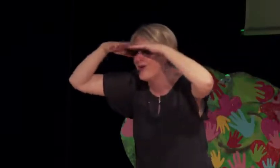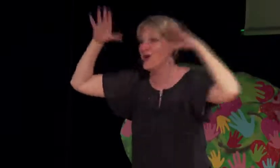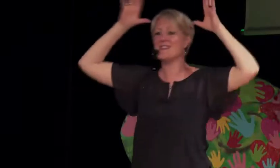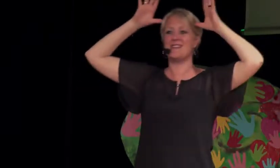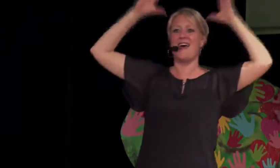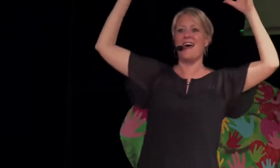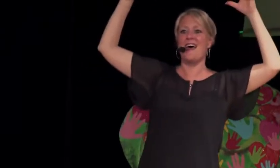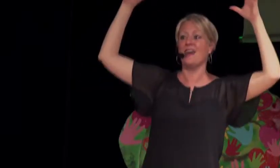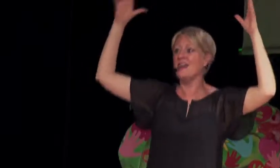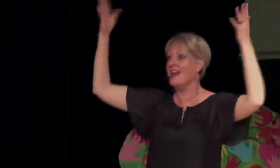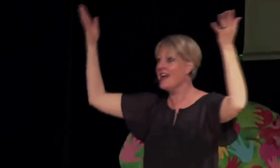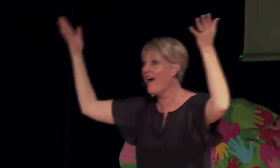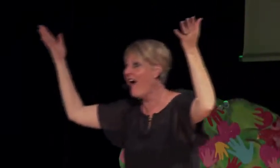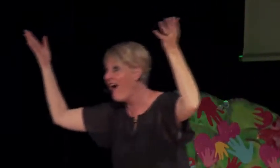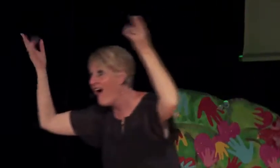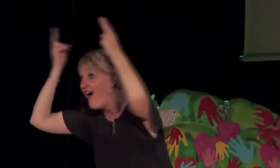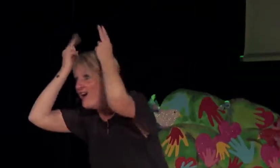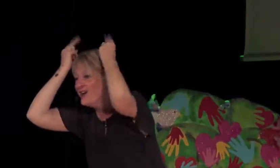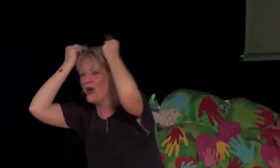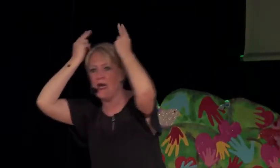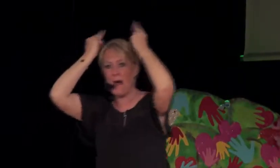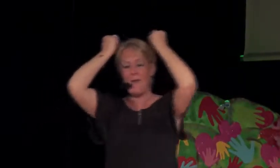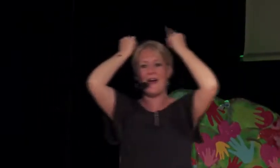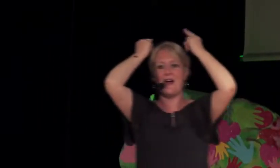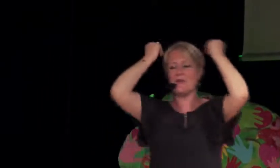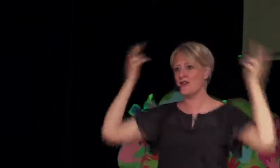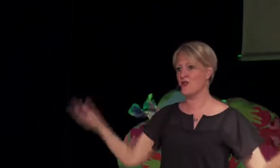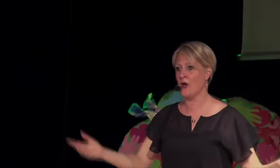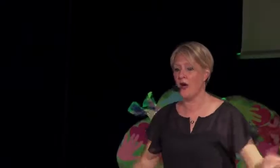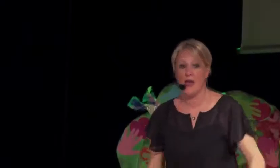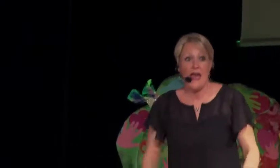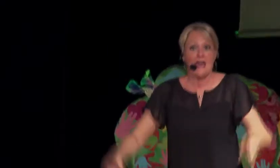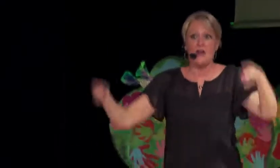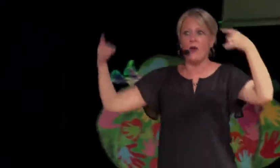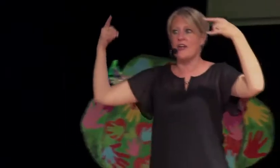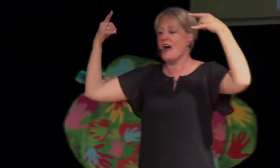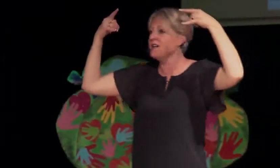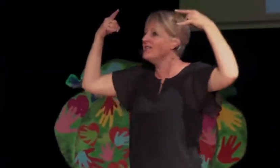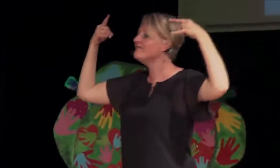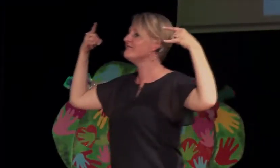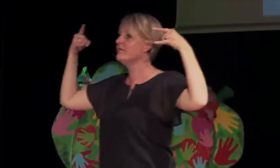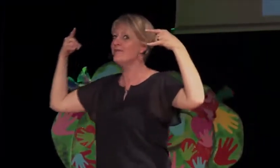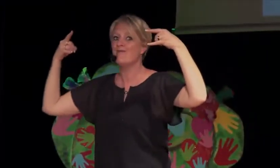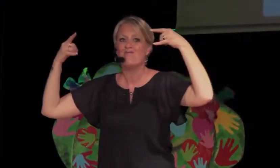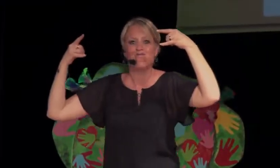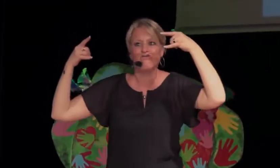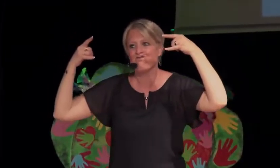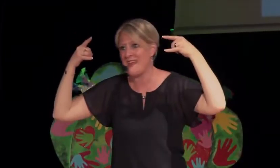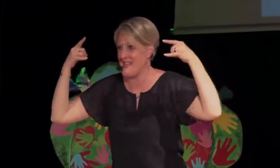Le cerf et le lapin, bien sûr, et il regarde. Il